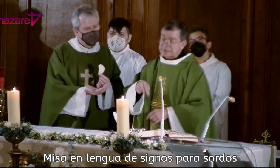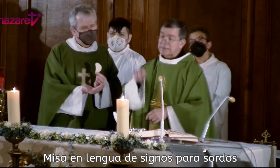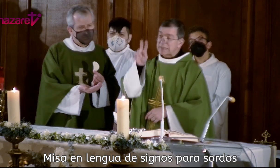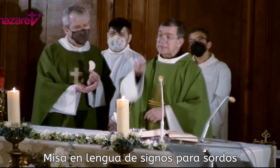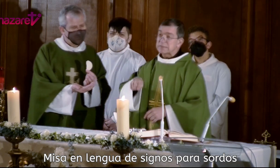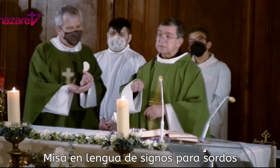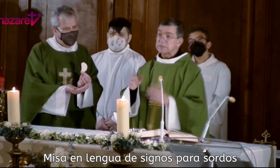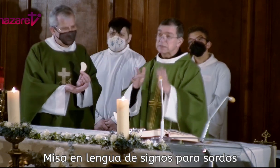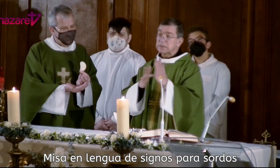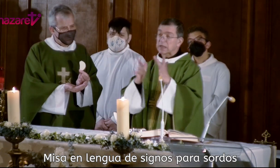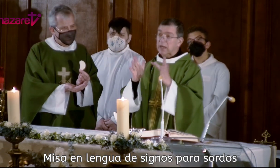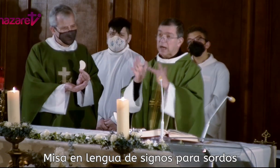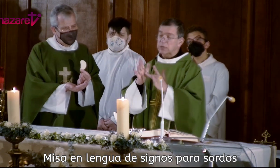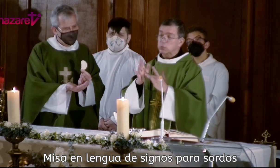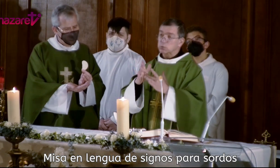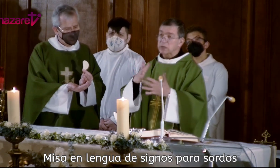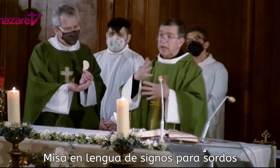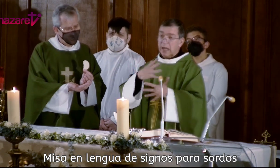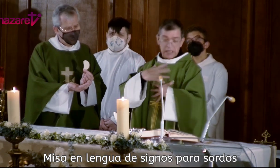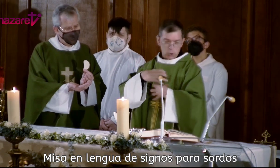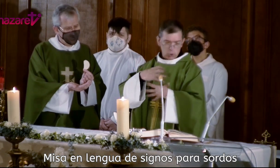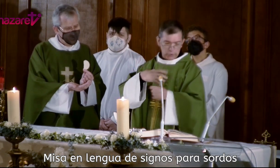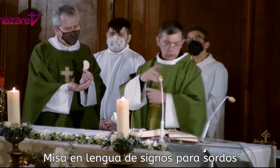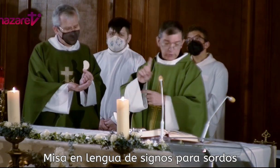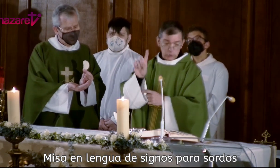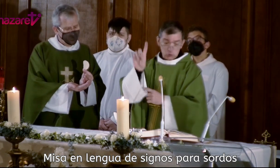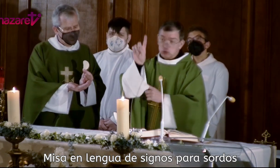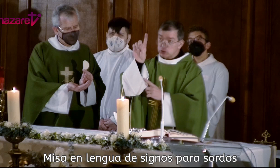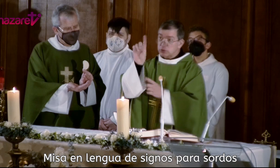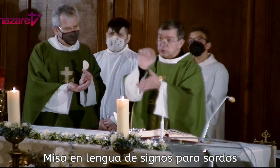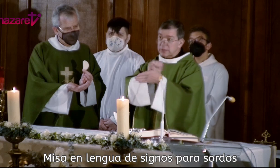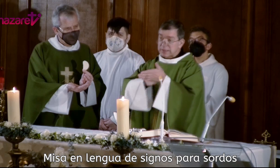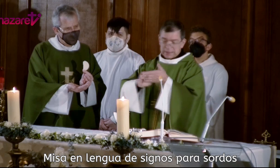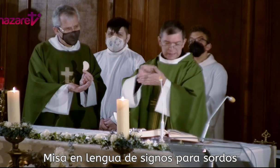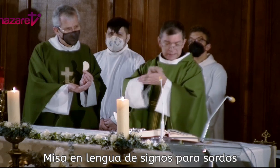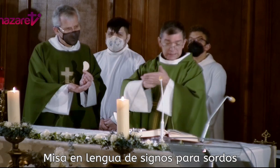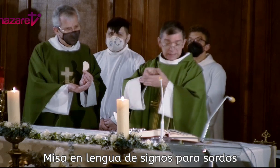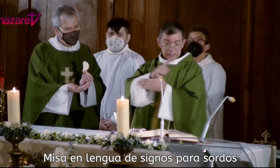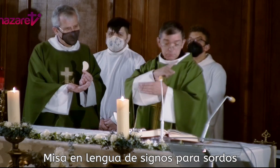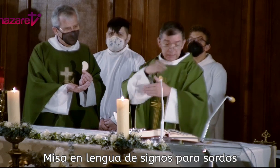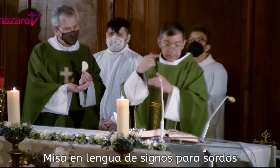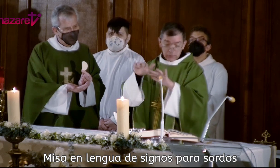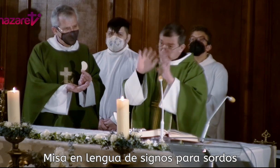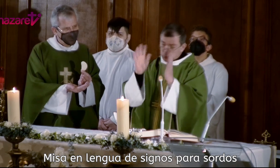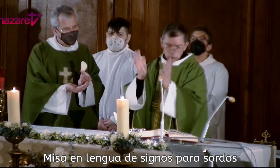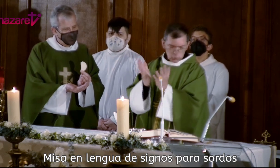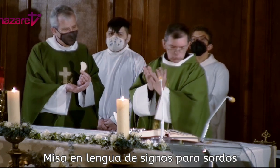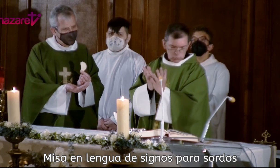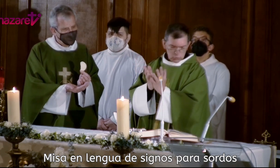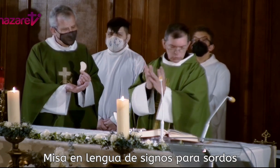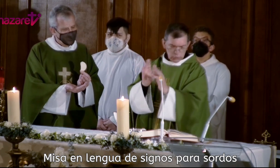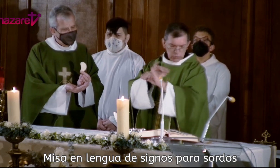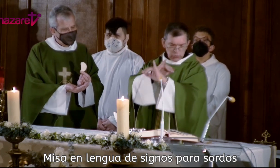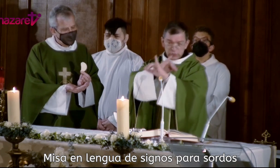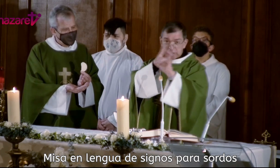Este es Jesús, el Cordero de Dios, que quita el pecado del mundo.